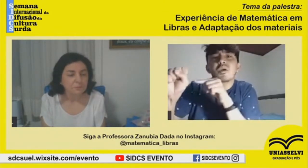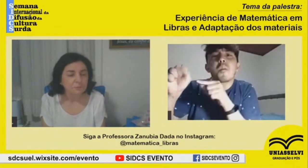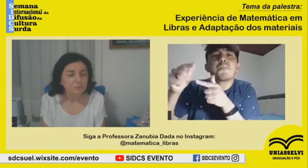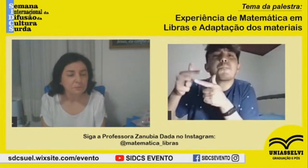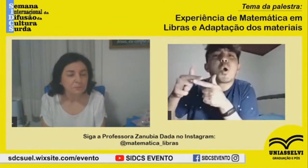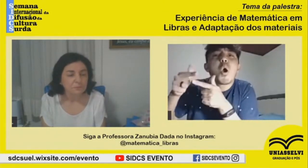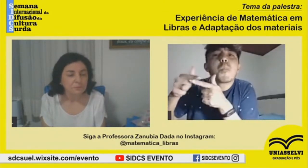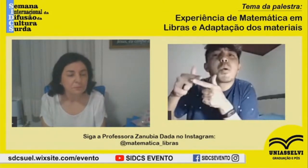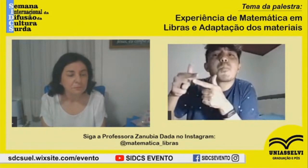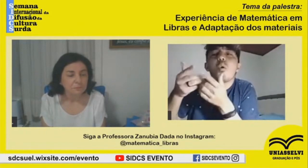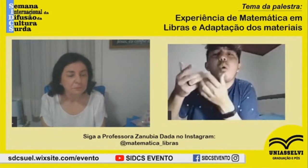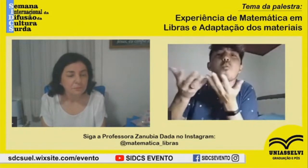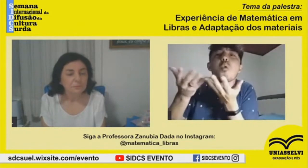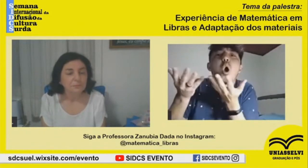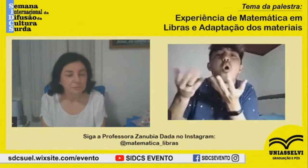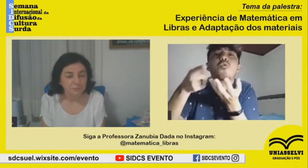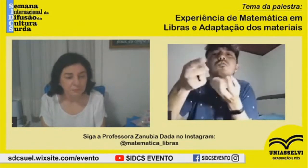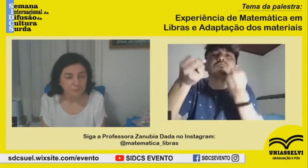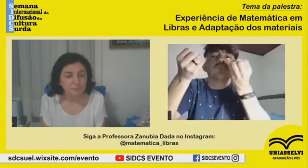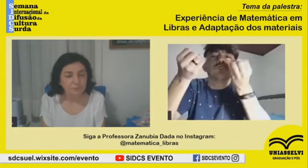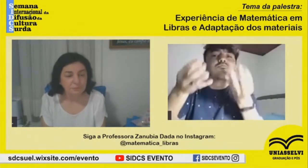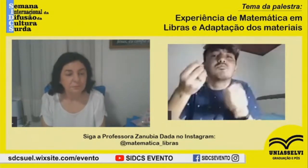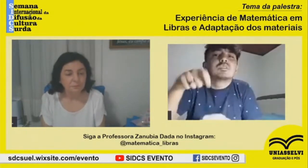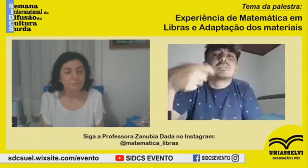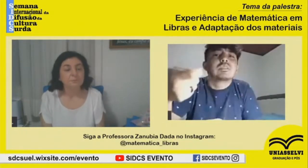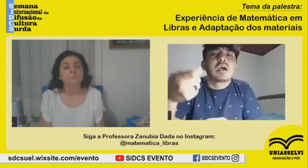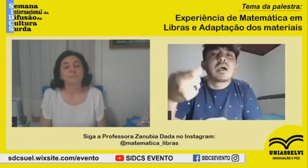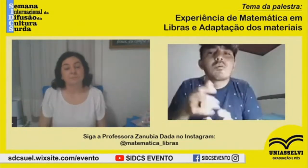e também